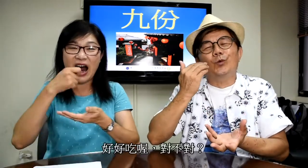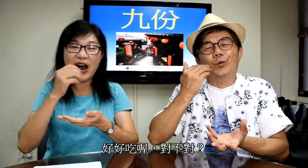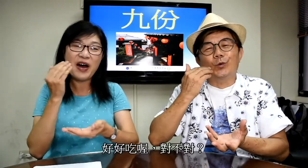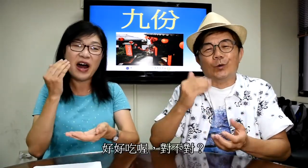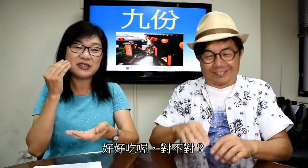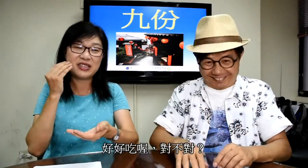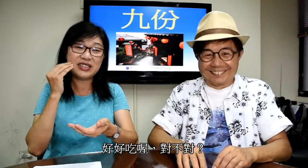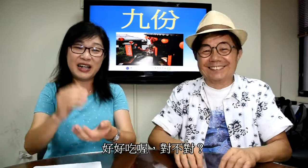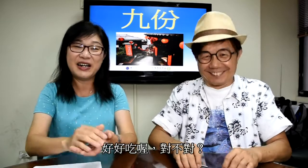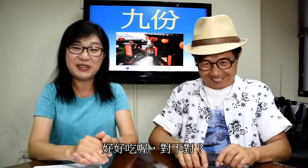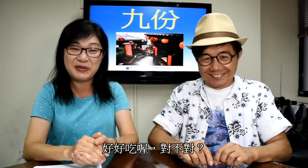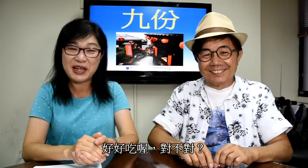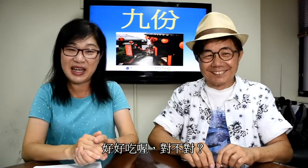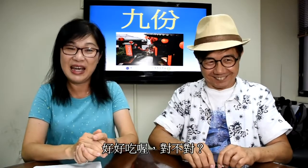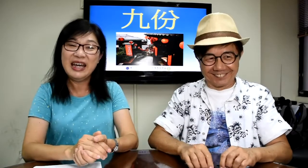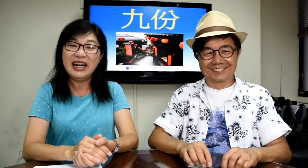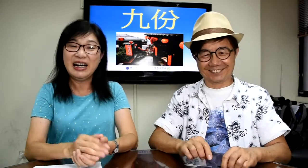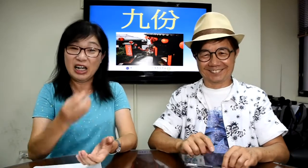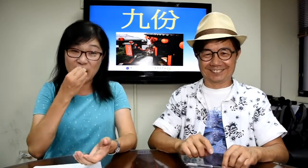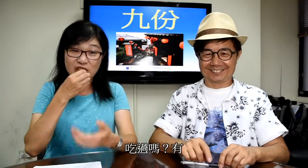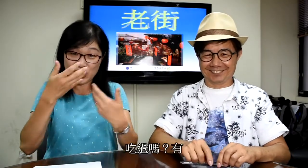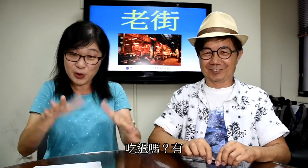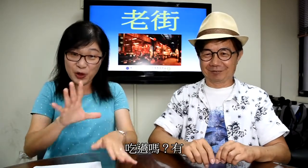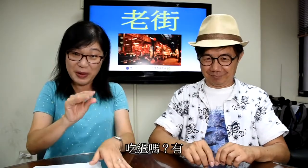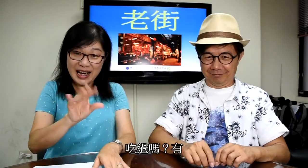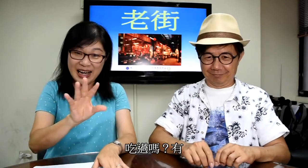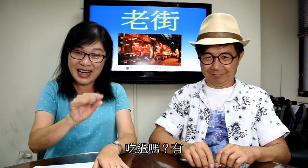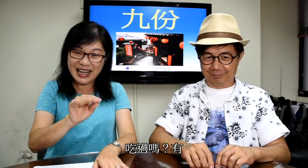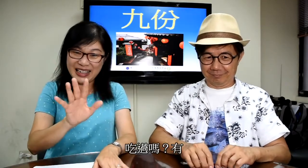好好吃哦，对不对？吃过吗？有，